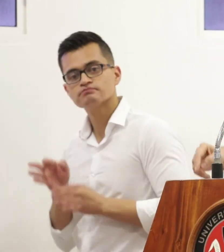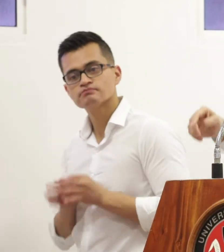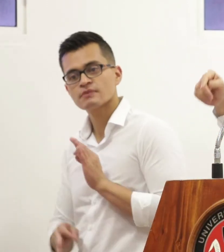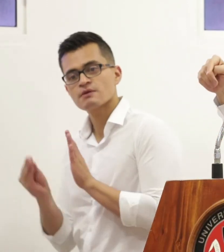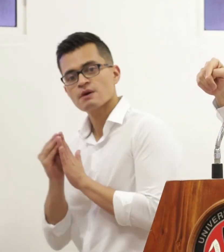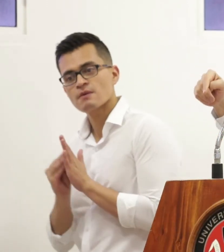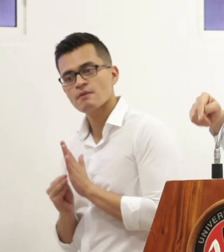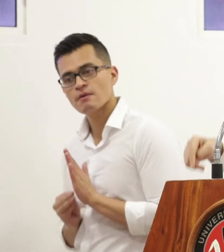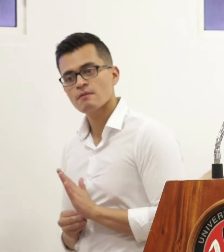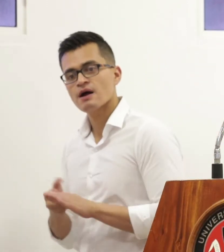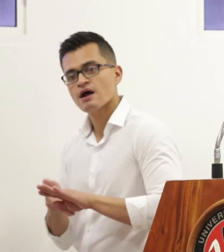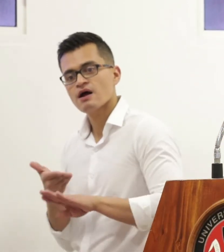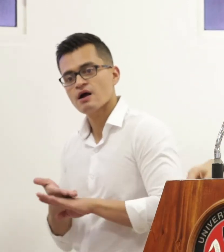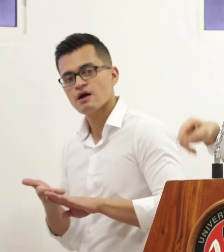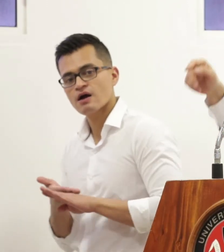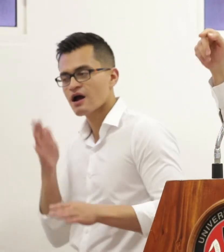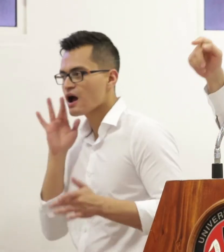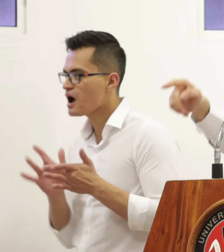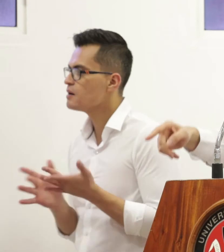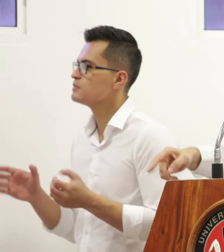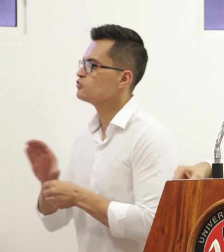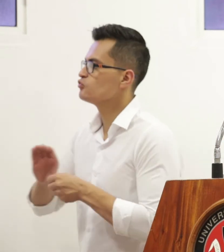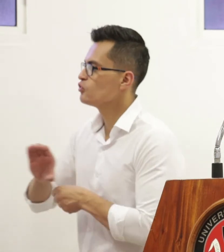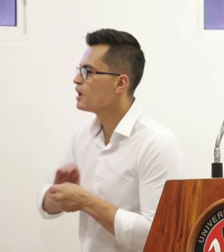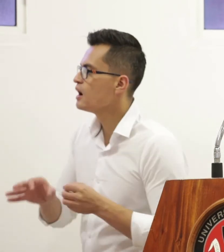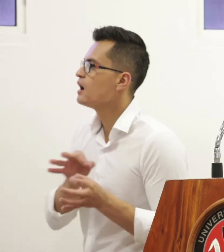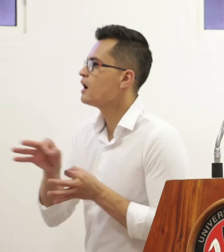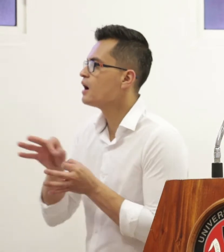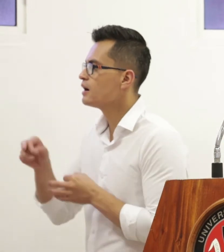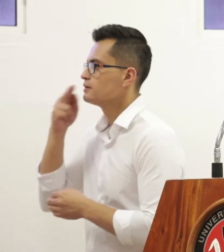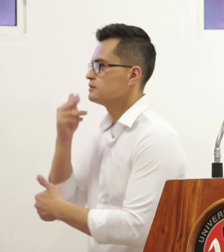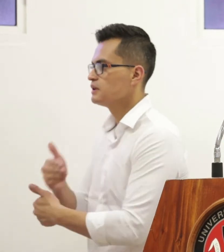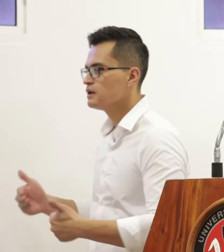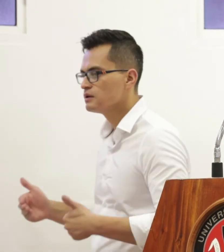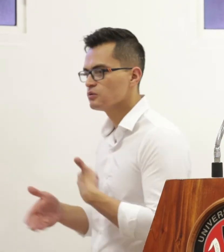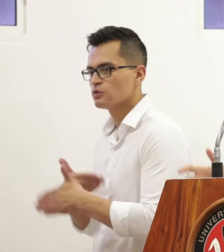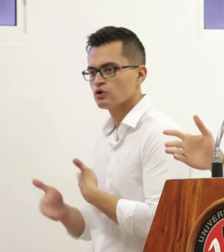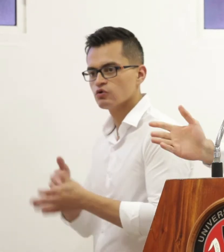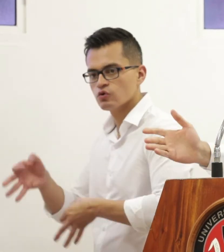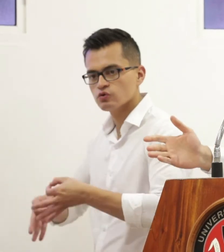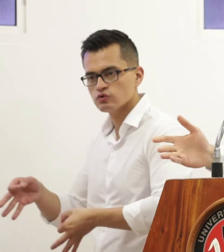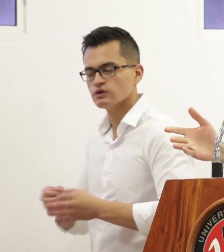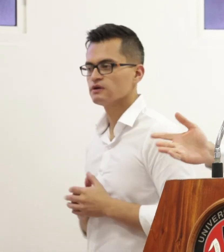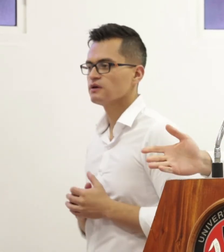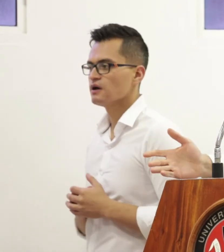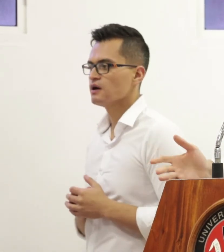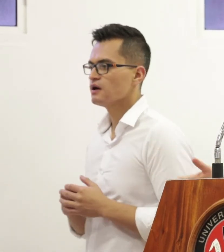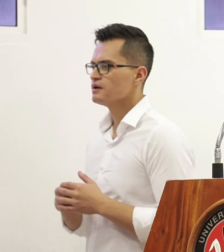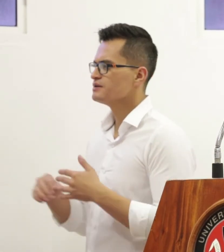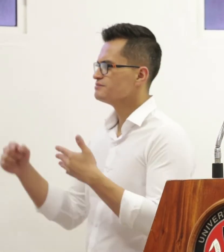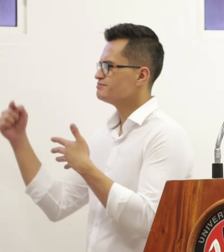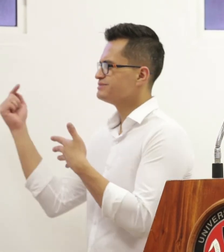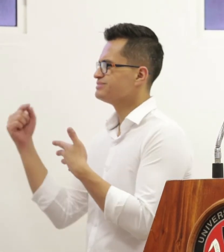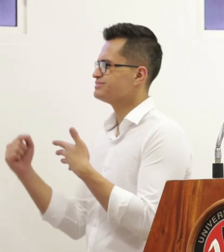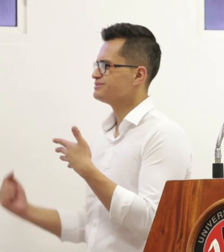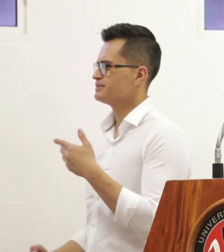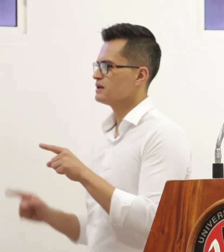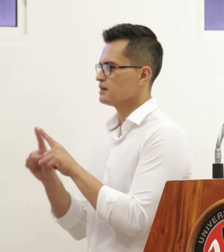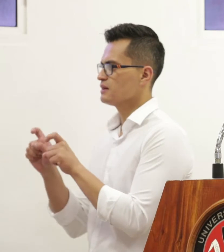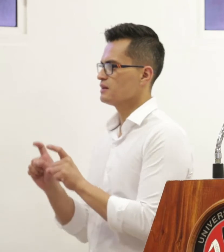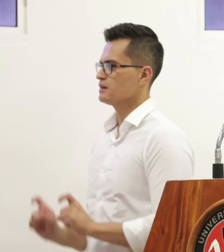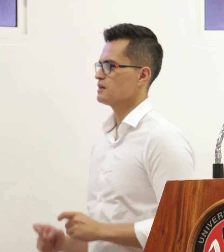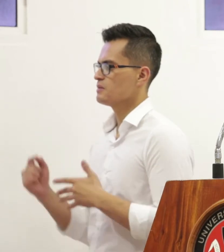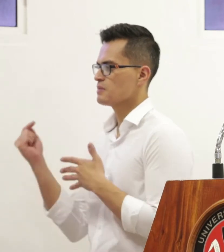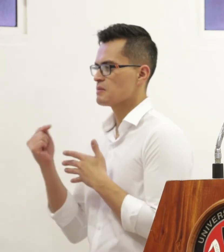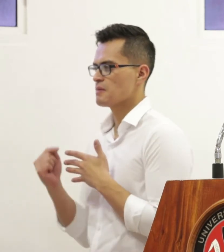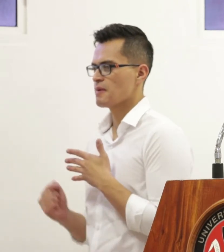rural, de la justicia urbana, de la justicia de menores, de tantos temas que se han quedado dentro del tintero en